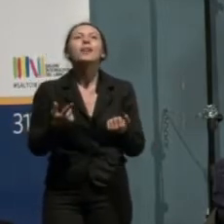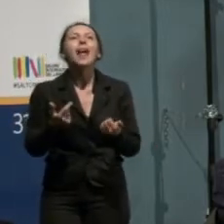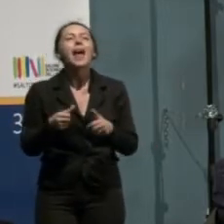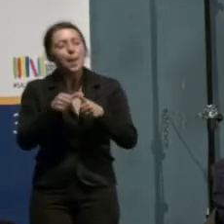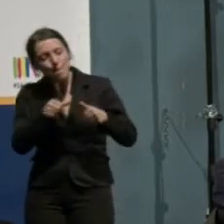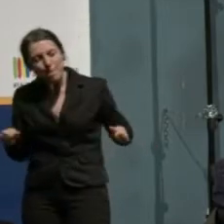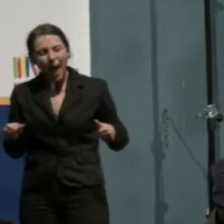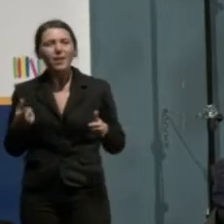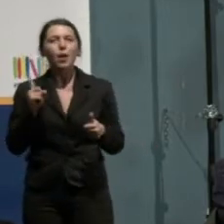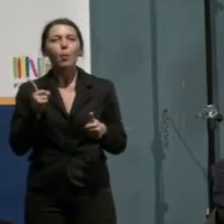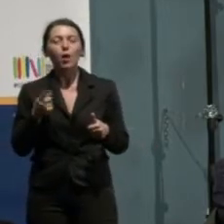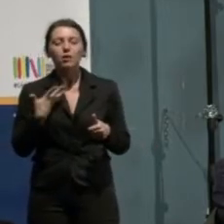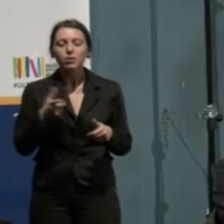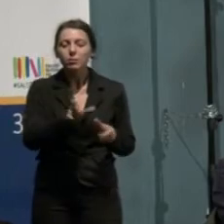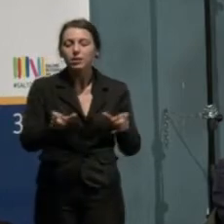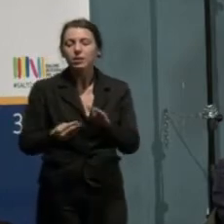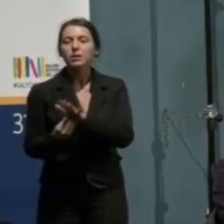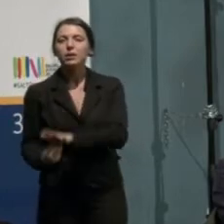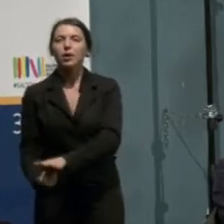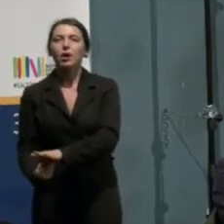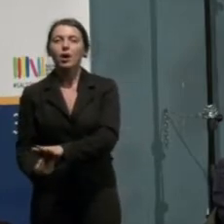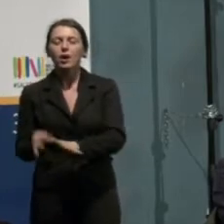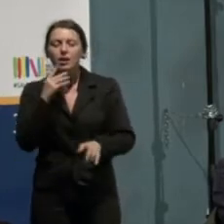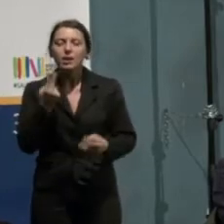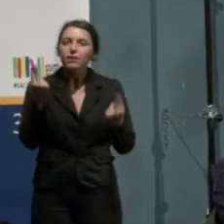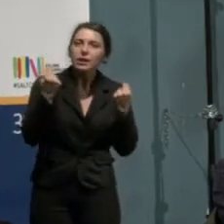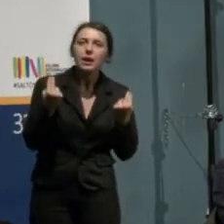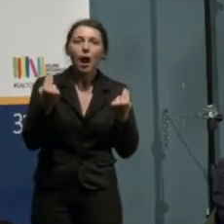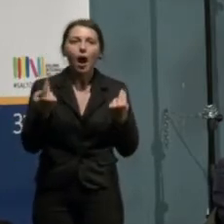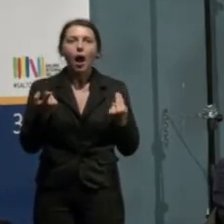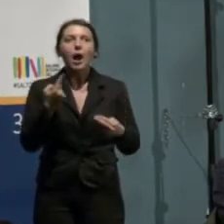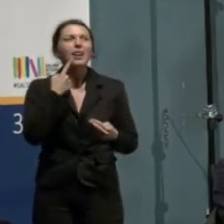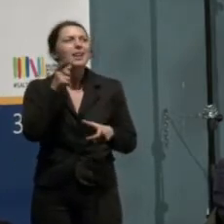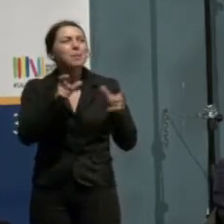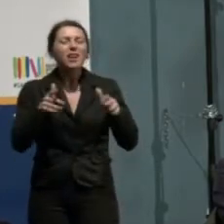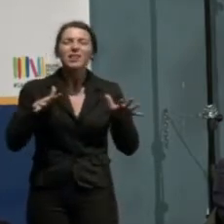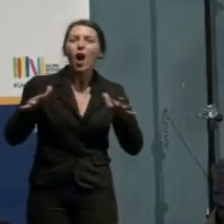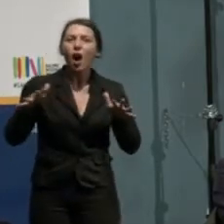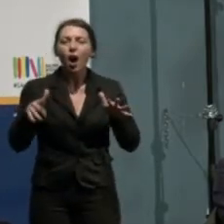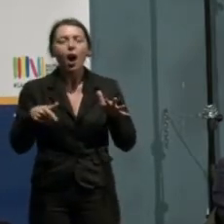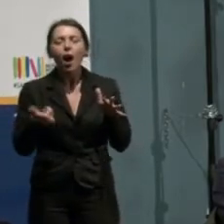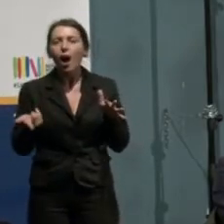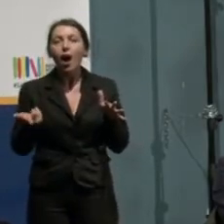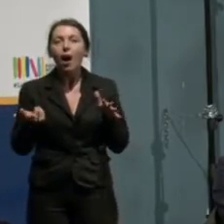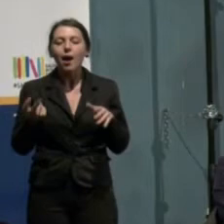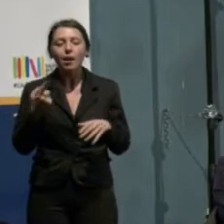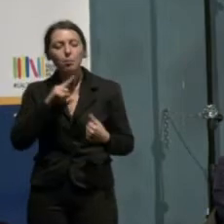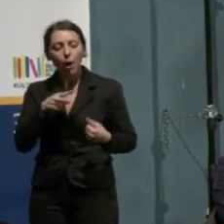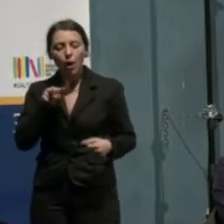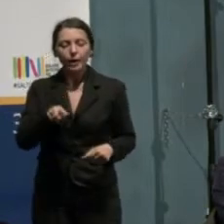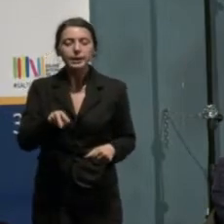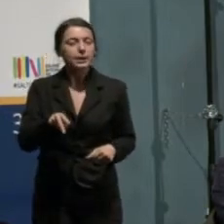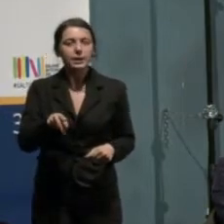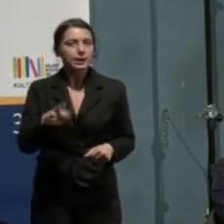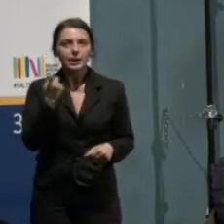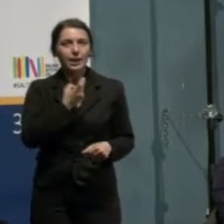trovare persone determinate e quindi attive ed al punto di vista del potere un difetto della società naturalmente per noi la palla